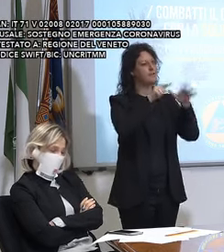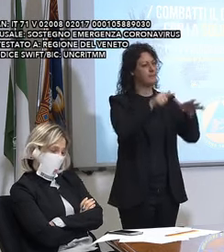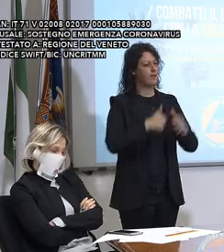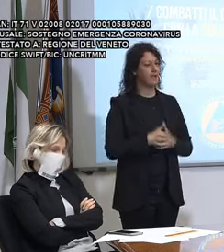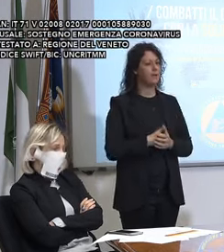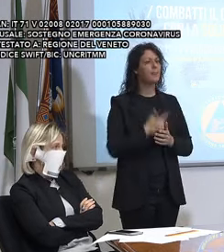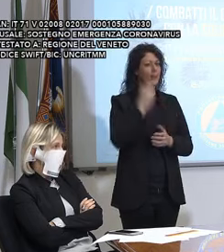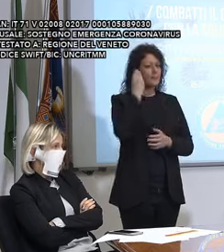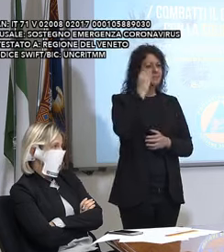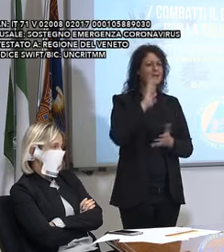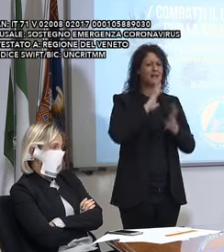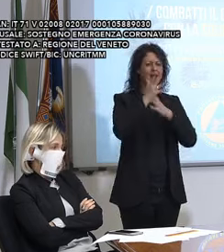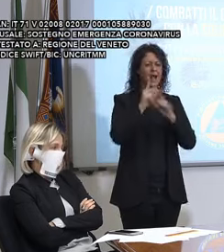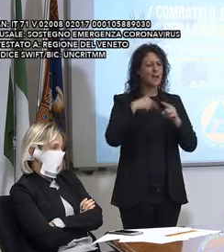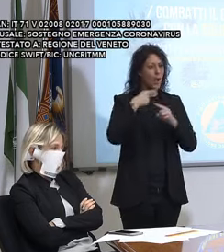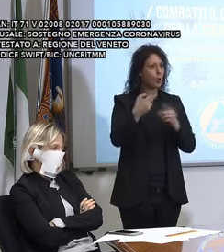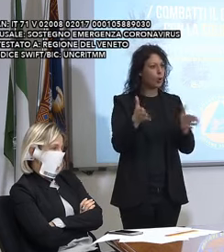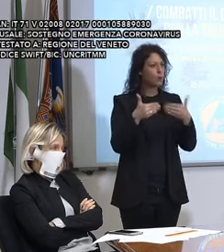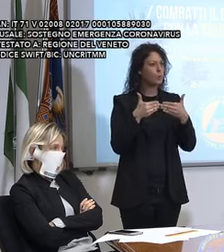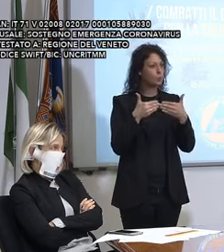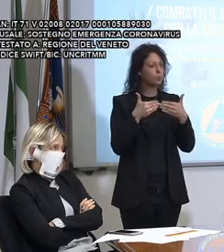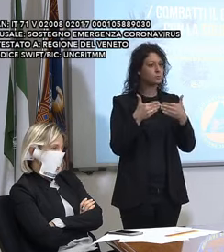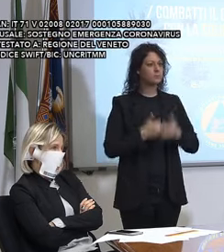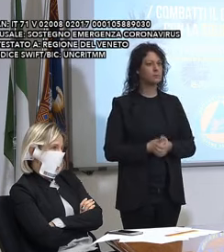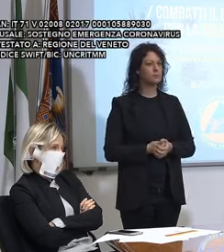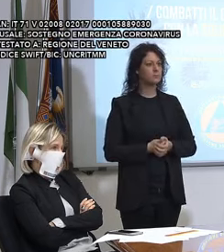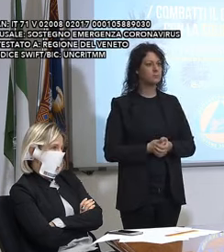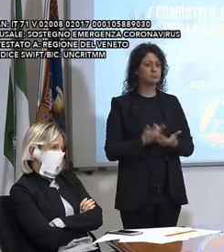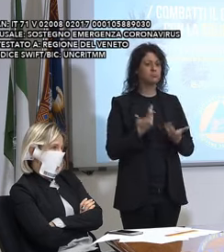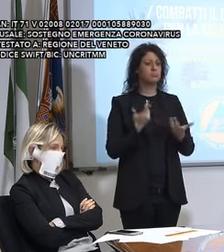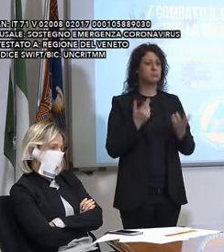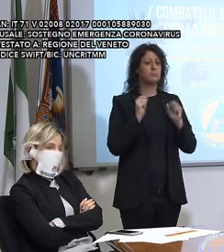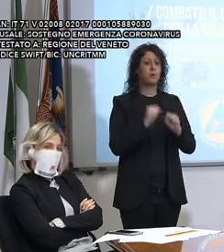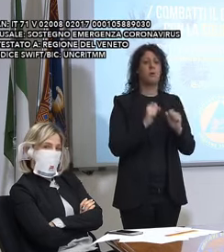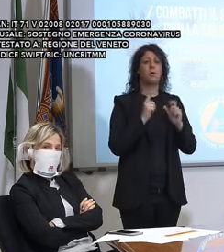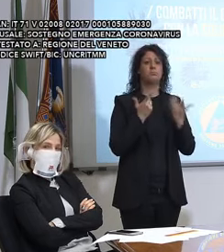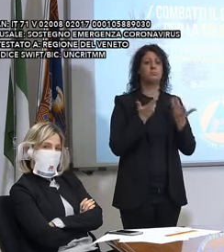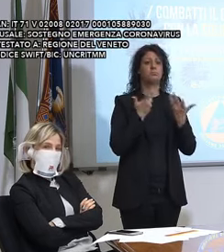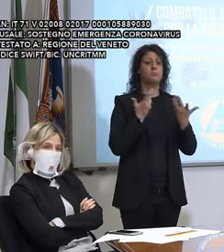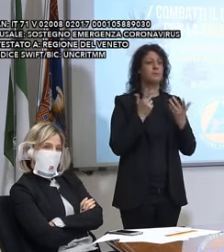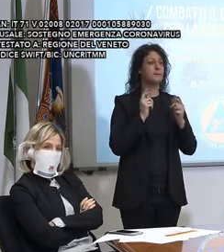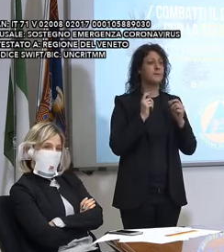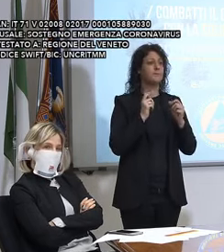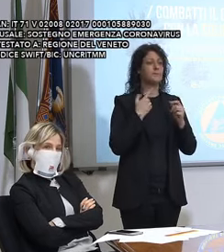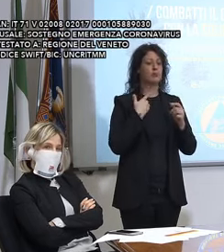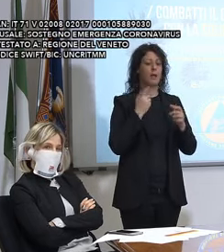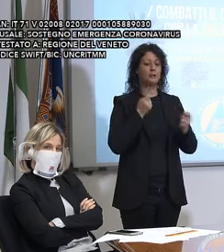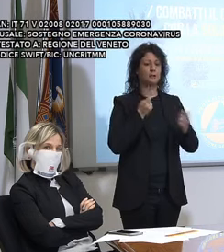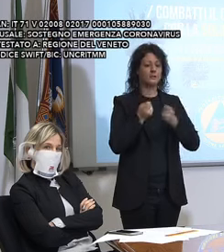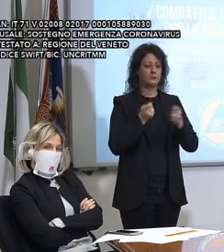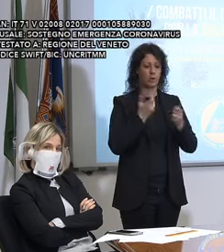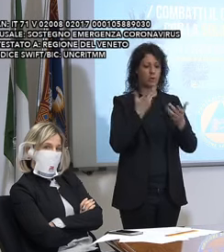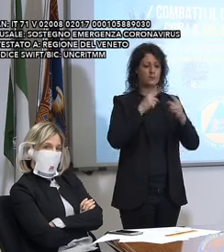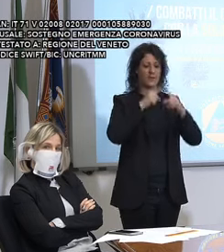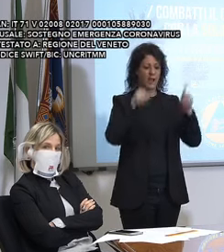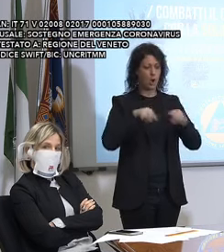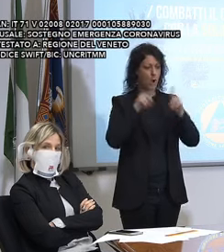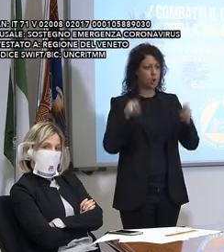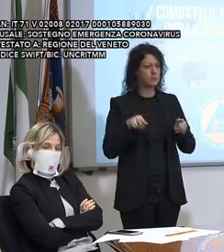pensate a tutti quelli che sono chiusi, che magari non vendono piantine ma hanno esercizi commerciali da gestire, hanno negozi